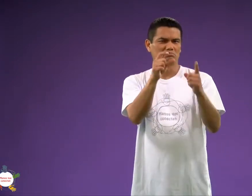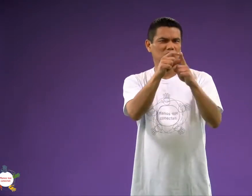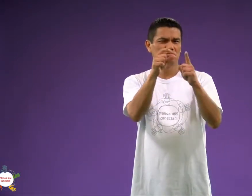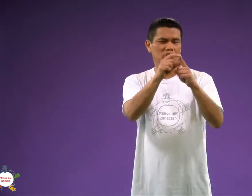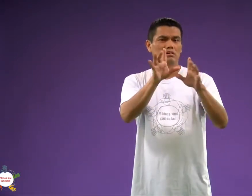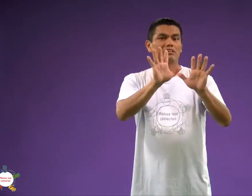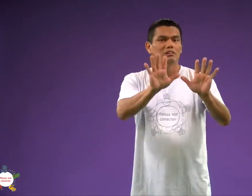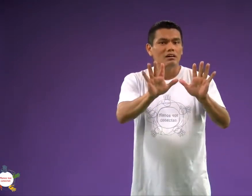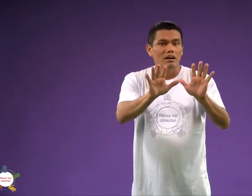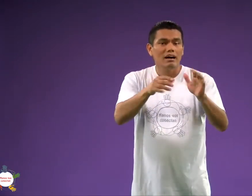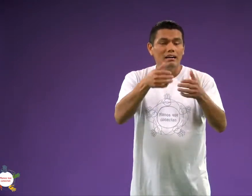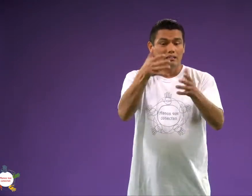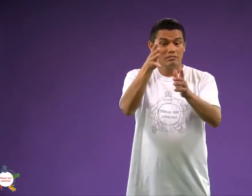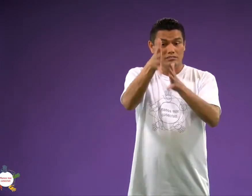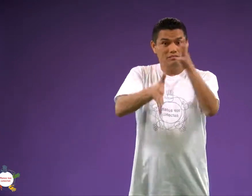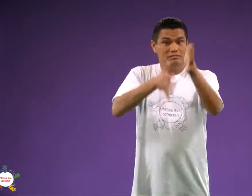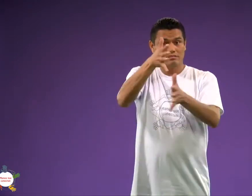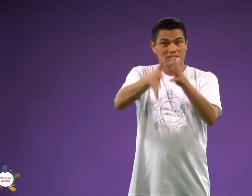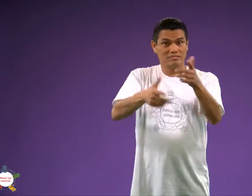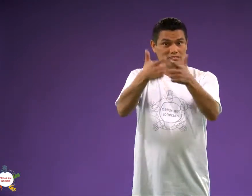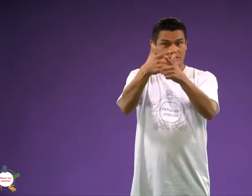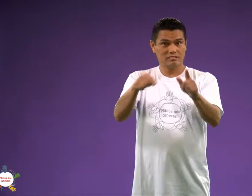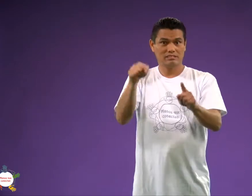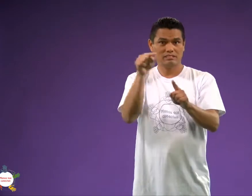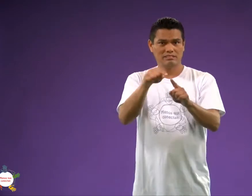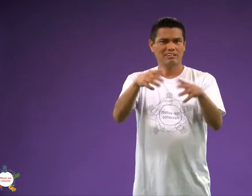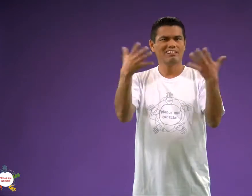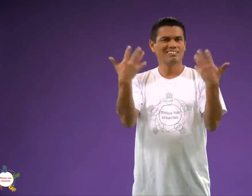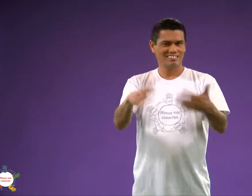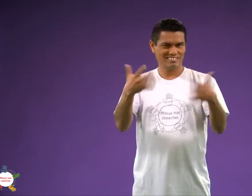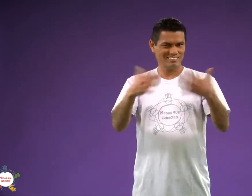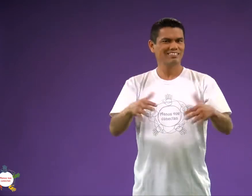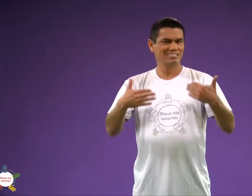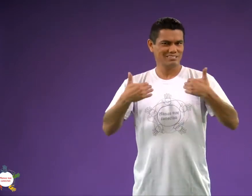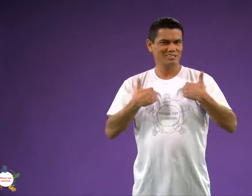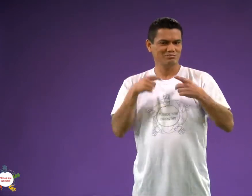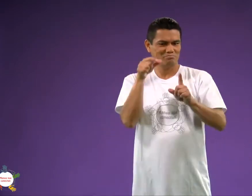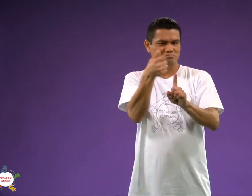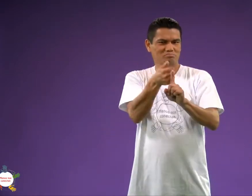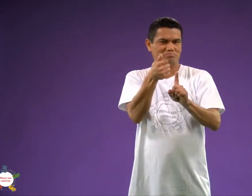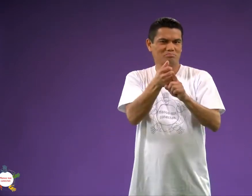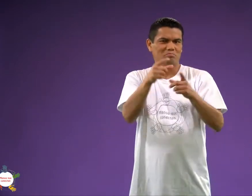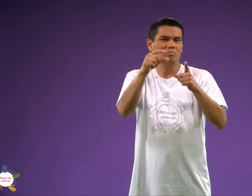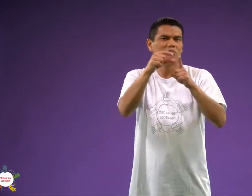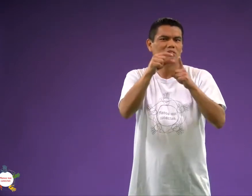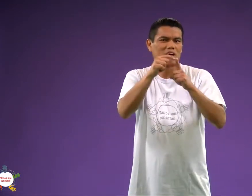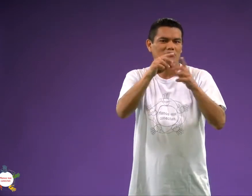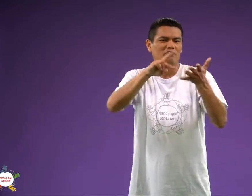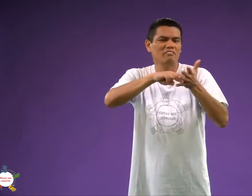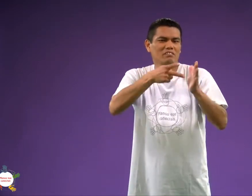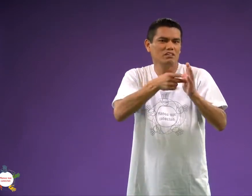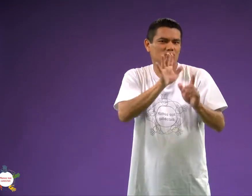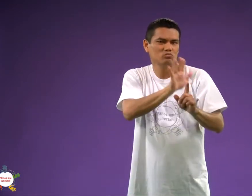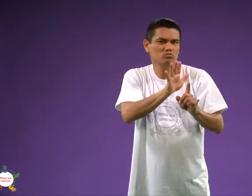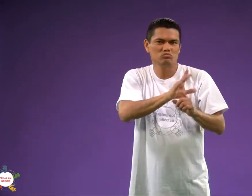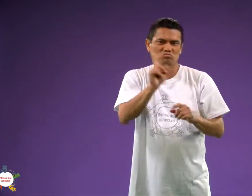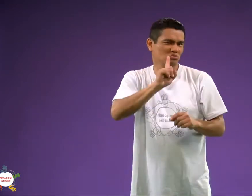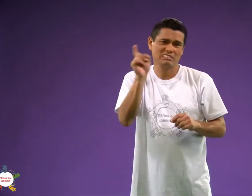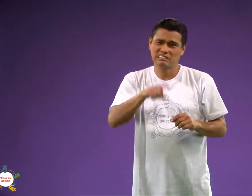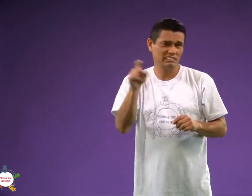La razón por la que se usa es porque sirve como apoyo para algunas palabras. La lengua de señas tiene sus propias palabras con